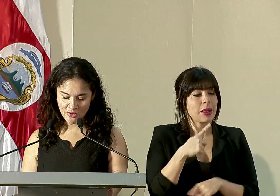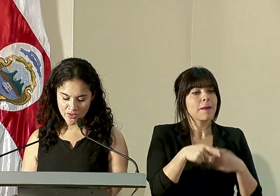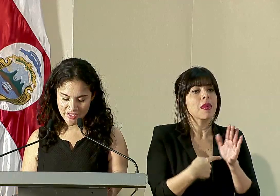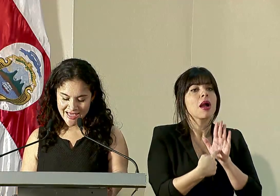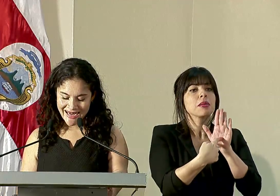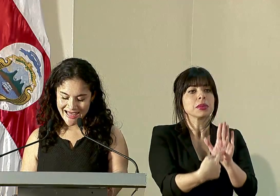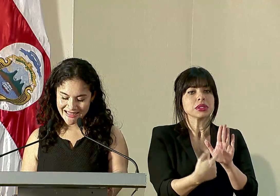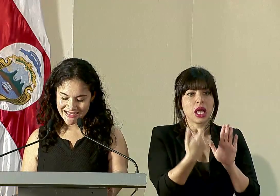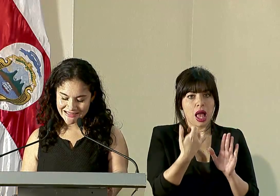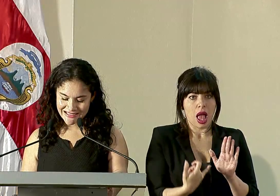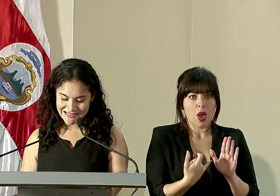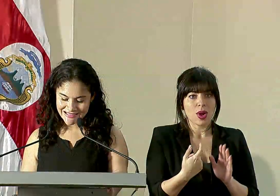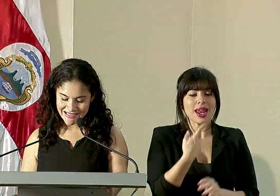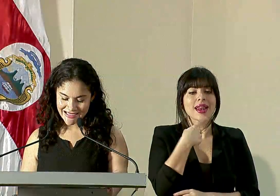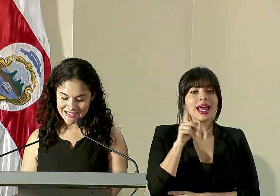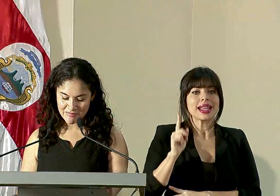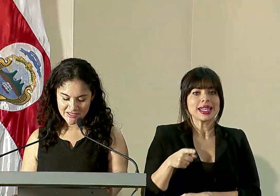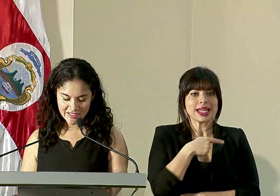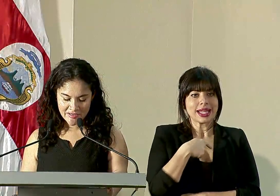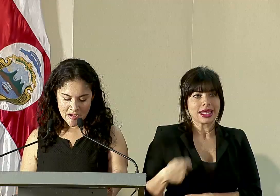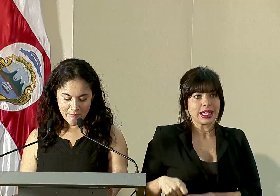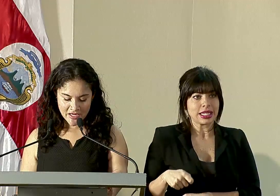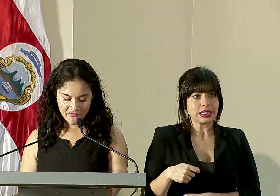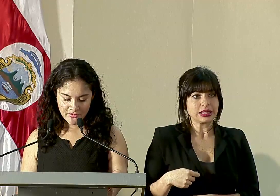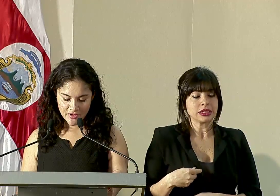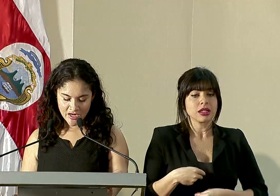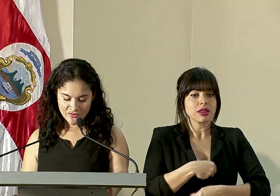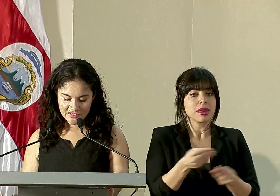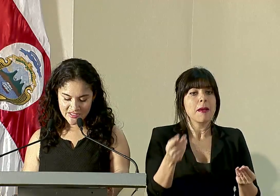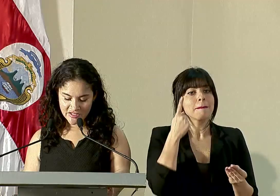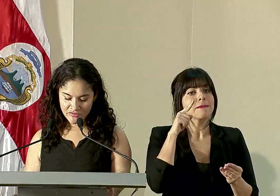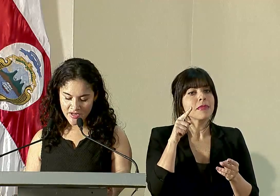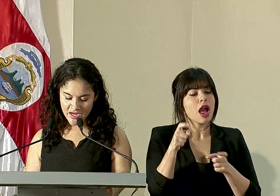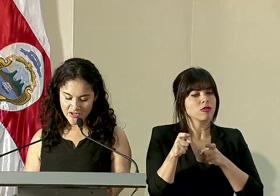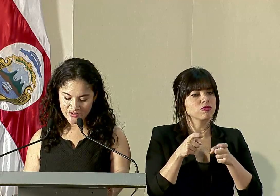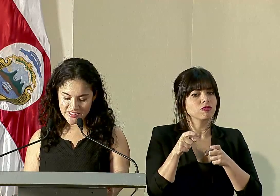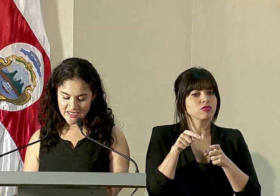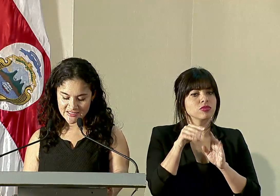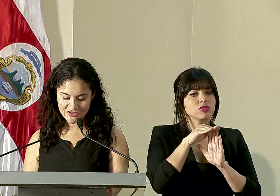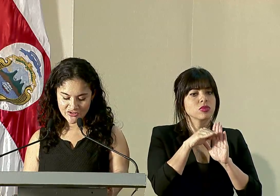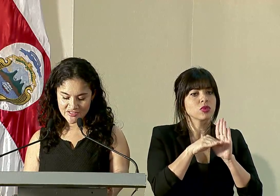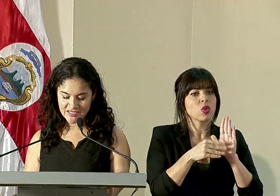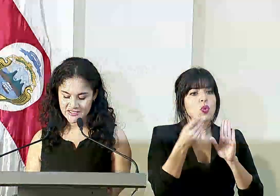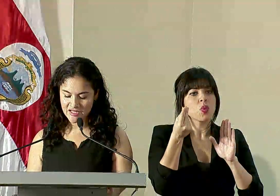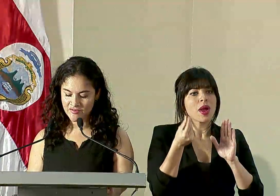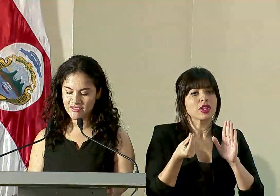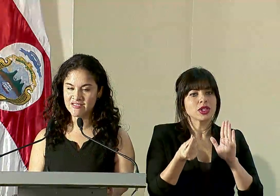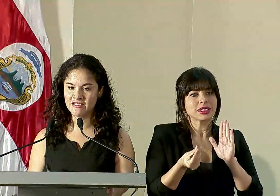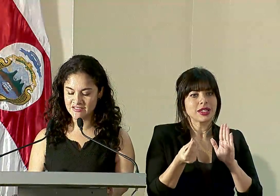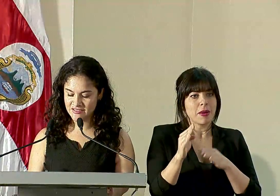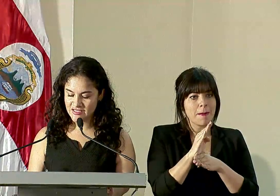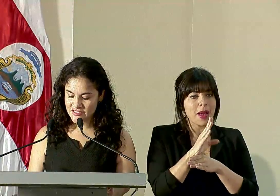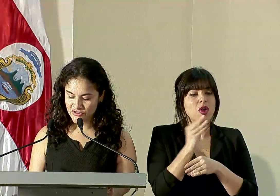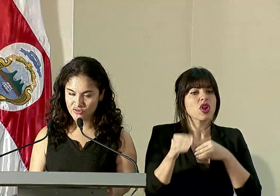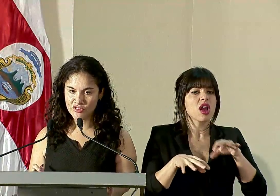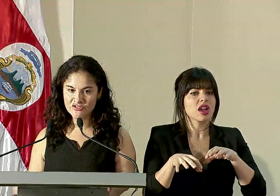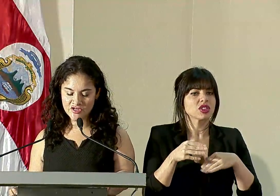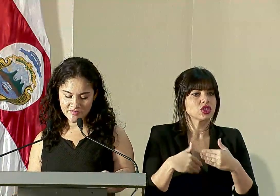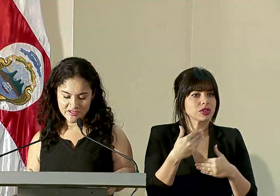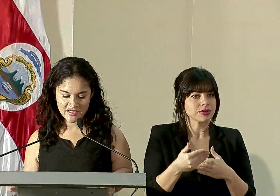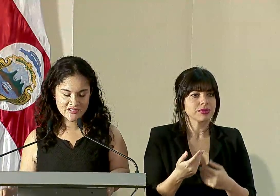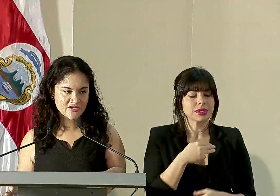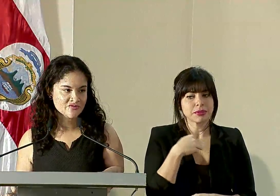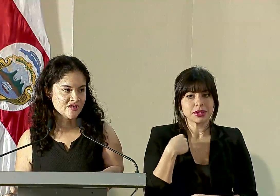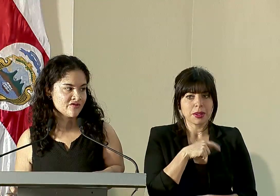presenta hoy la directriz que se emite para regular los incentivos bancarios y las acciones que se deben de seguir. Señor